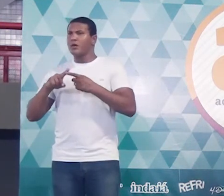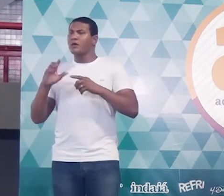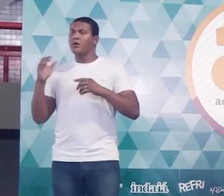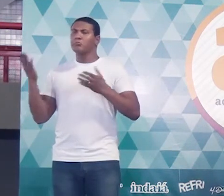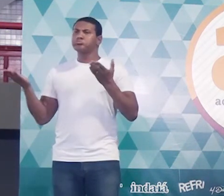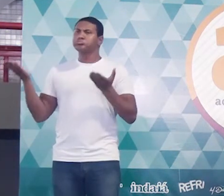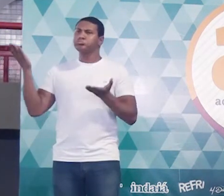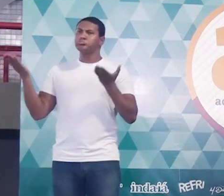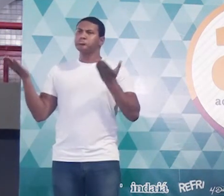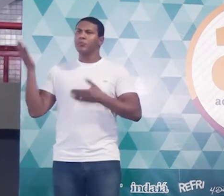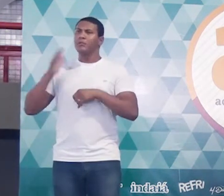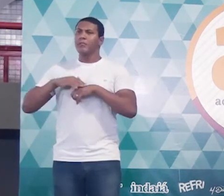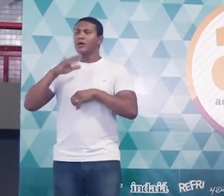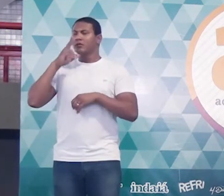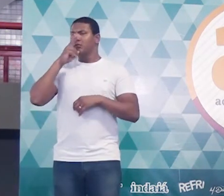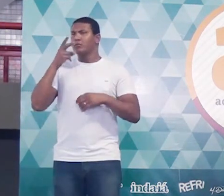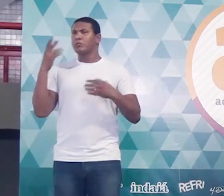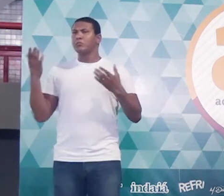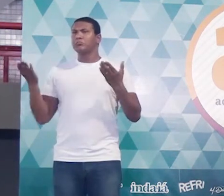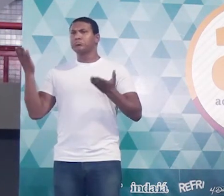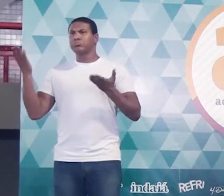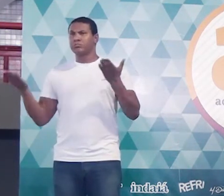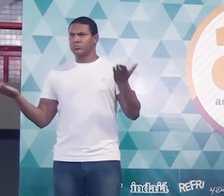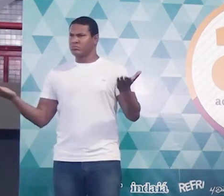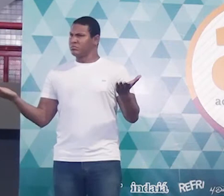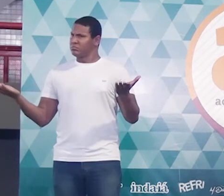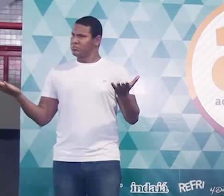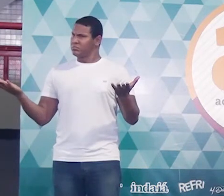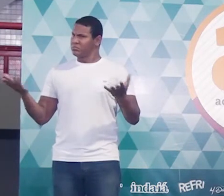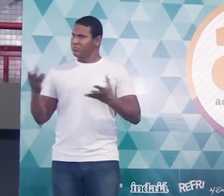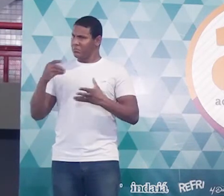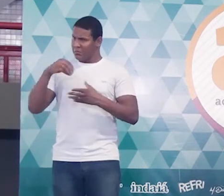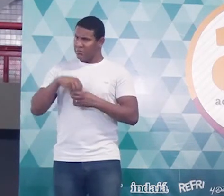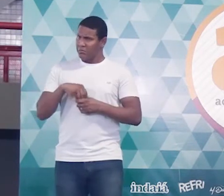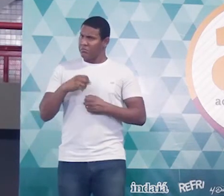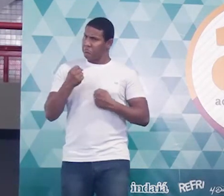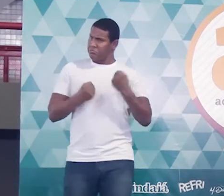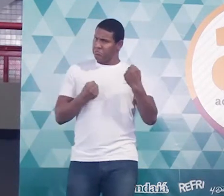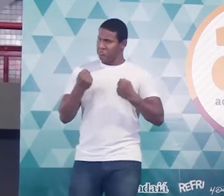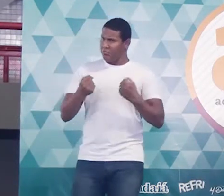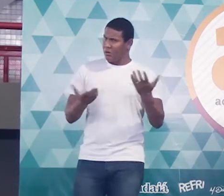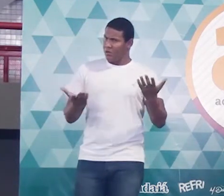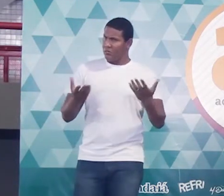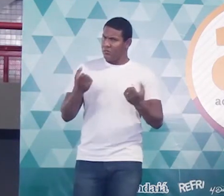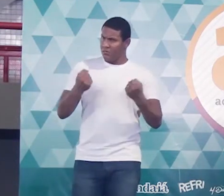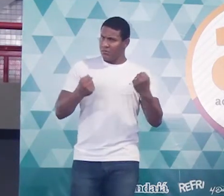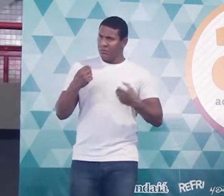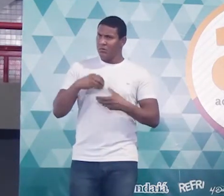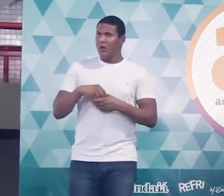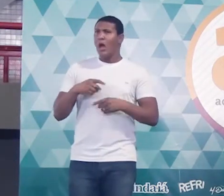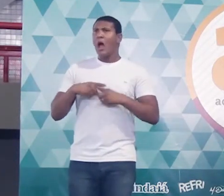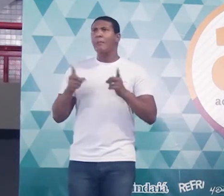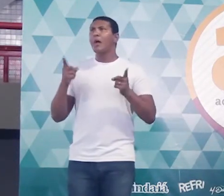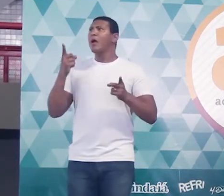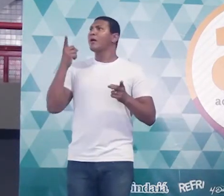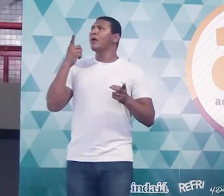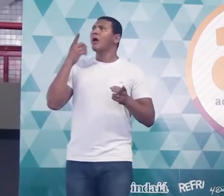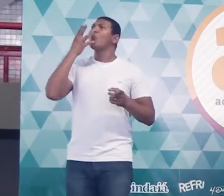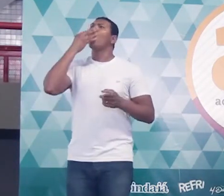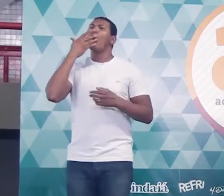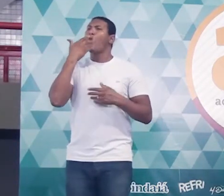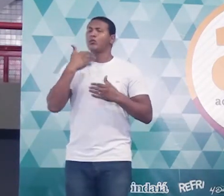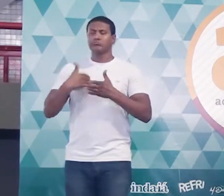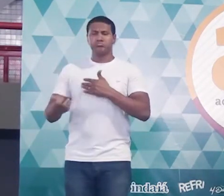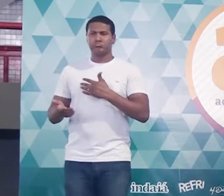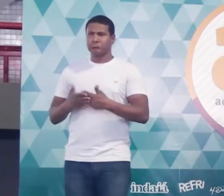frio? Dentro do carro. Porque o carro tem isolamento térmico também, viu? Ah, porque ele é branco, preto, azul,